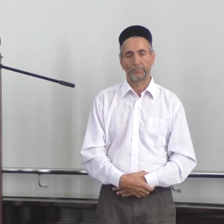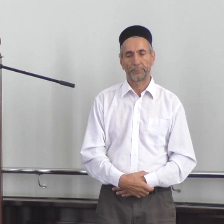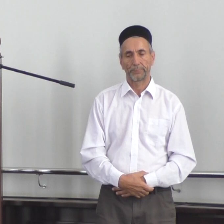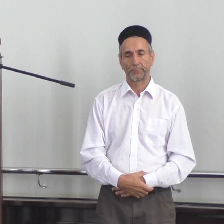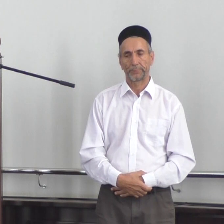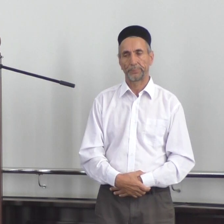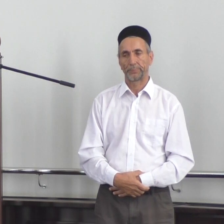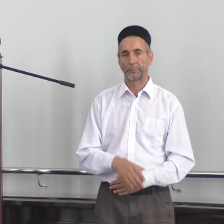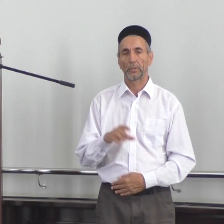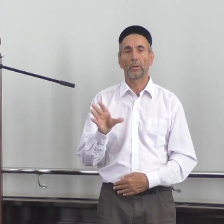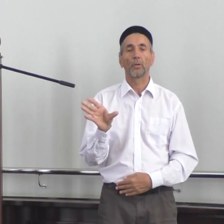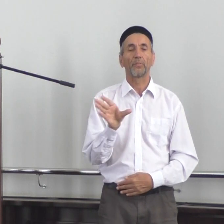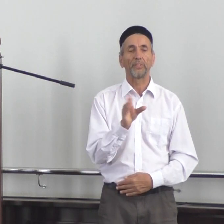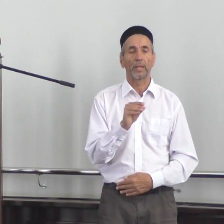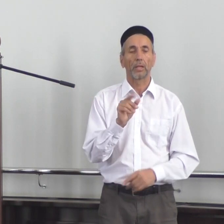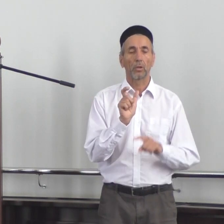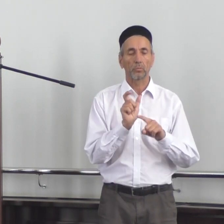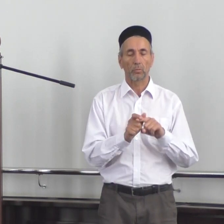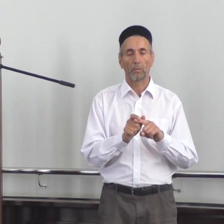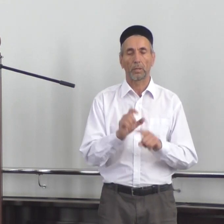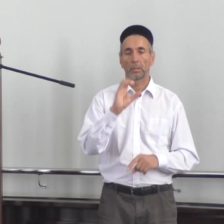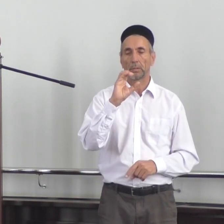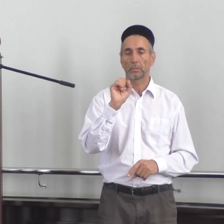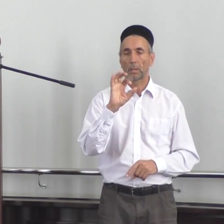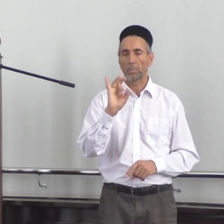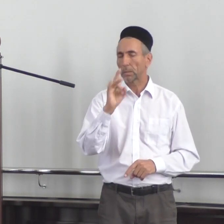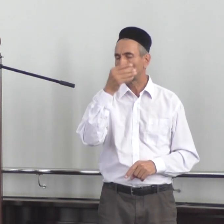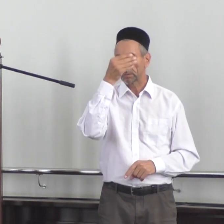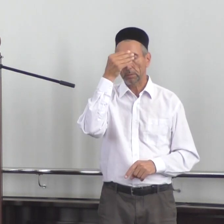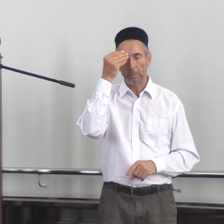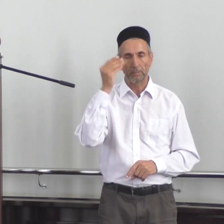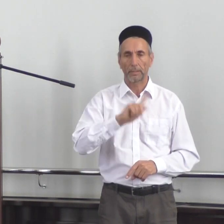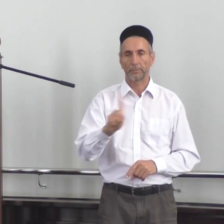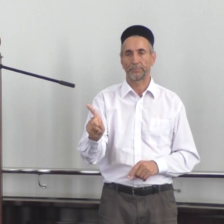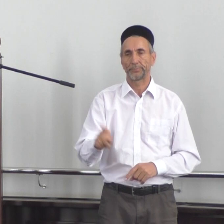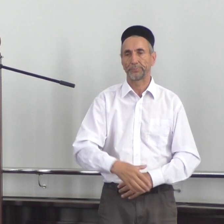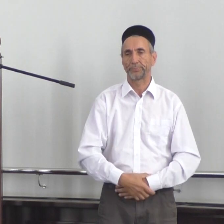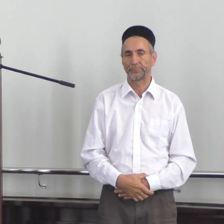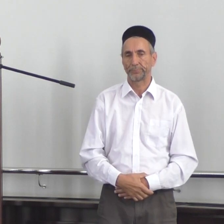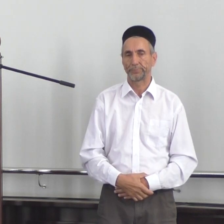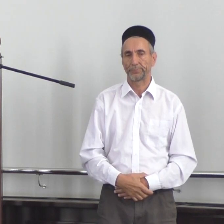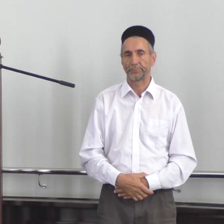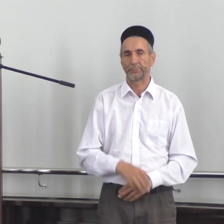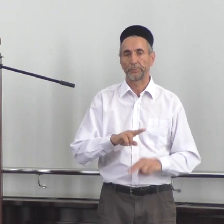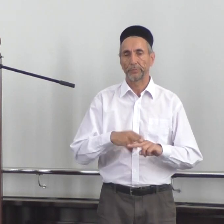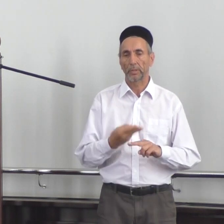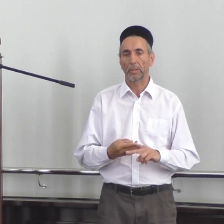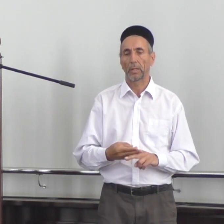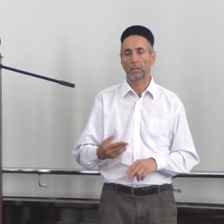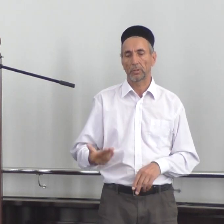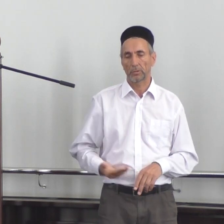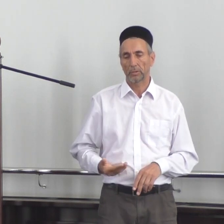Кем уларыгыз сабыр? Шушы сабырлыкны онытмагыз ди. Һәм гарәпләрне